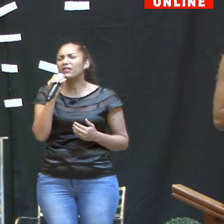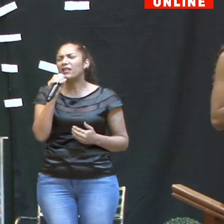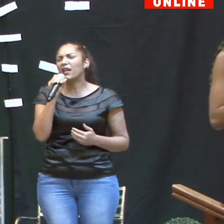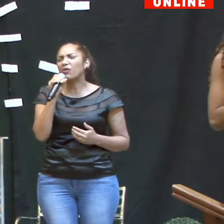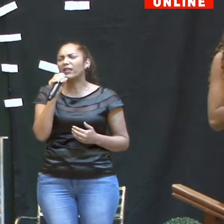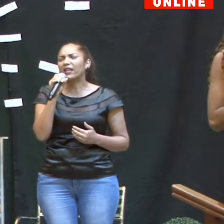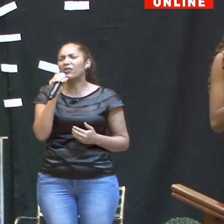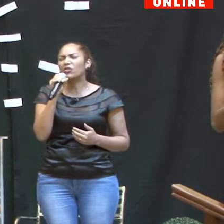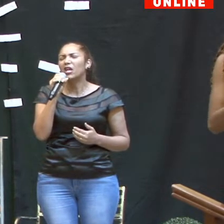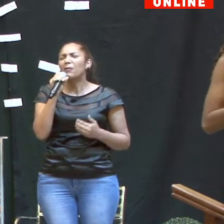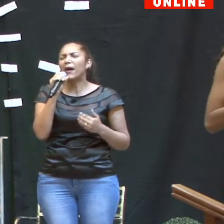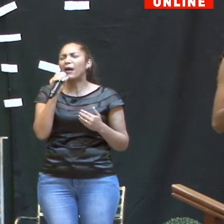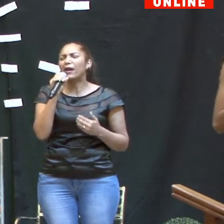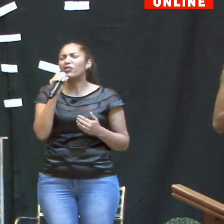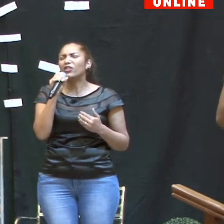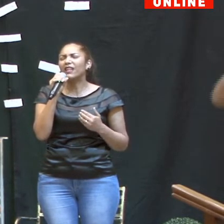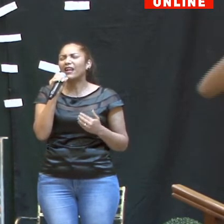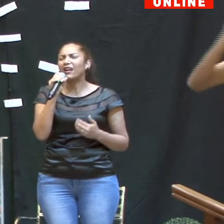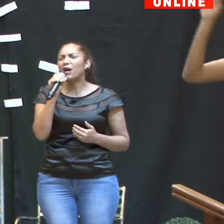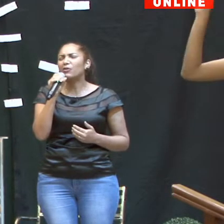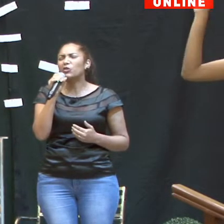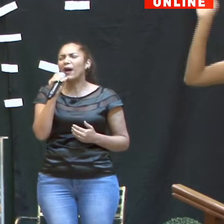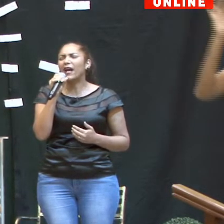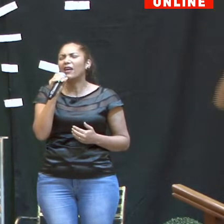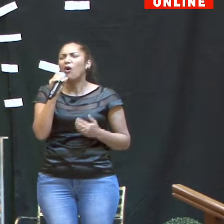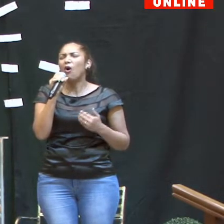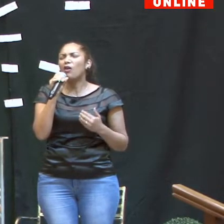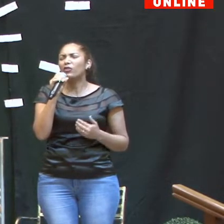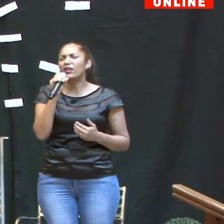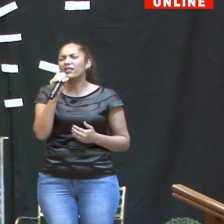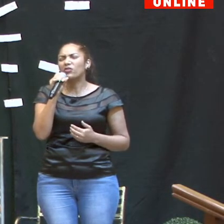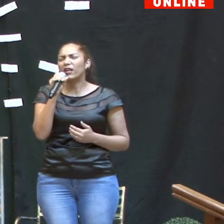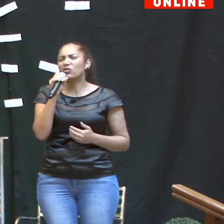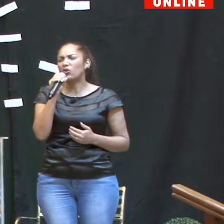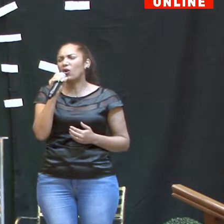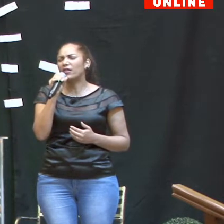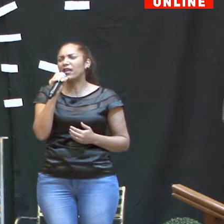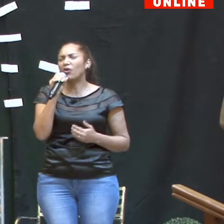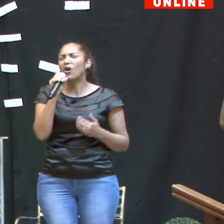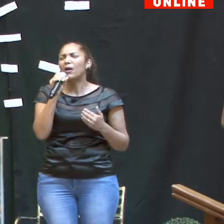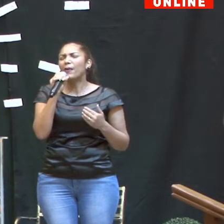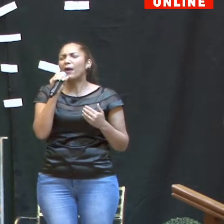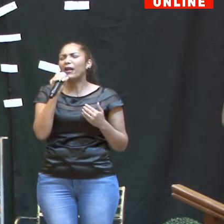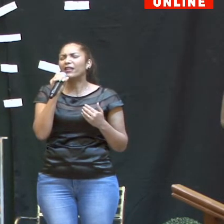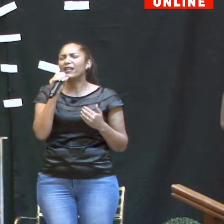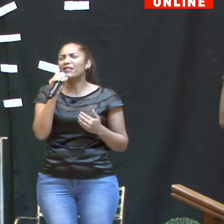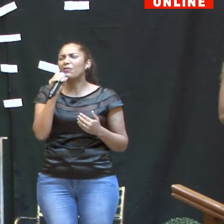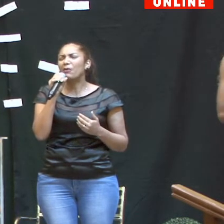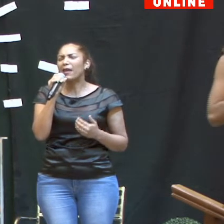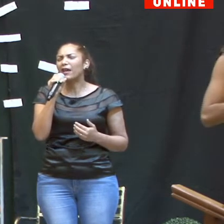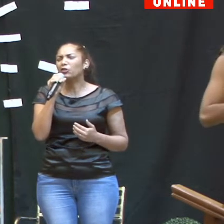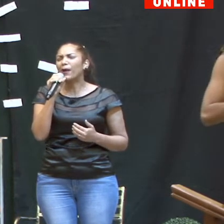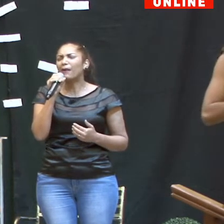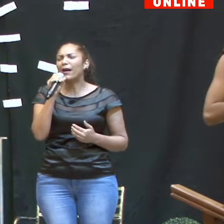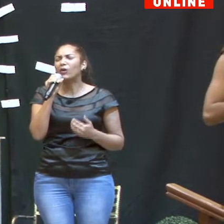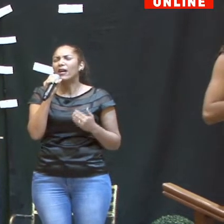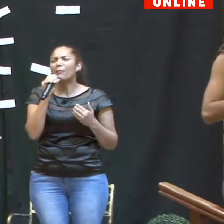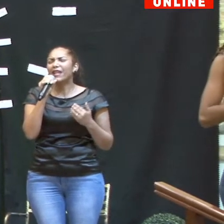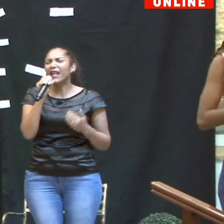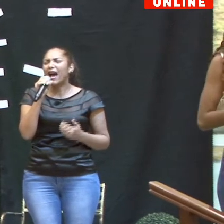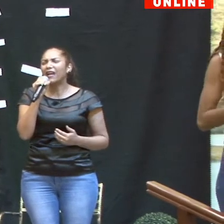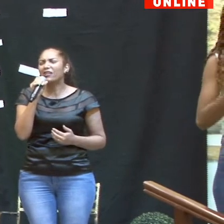projeto seu, ó Deus. Pai amado, te entregamos, Pai. Ouve nossas orações, Senhor. Pai amado, que nesse momento, Pai